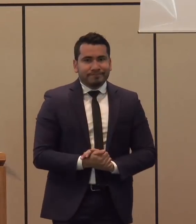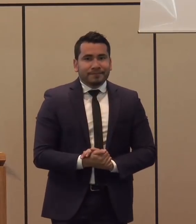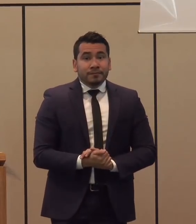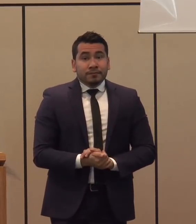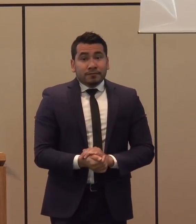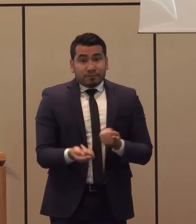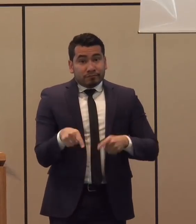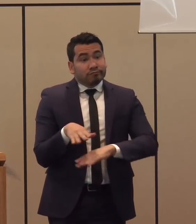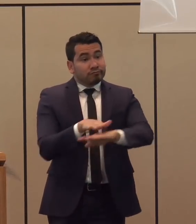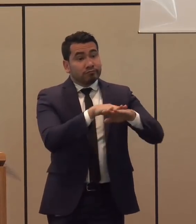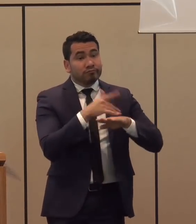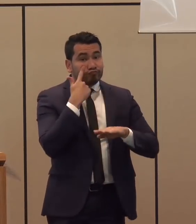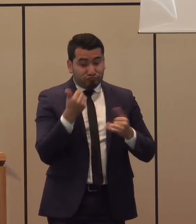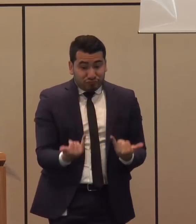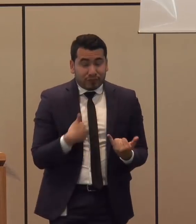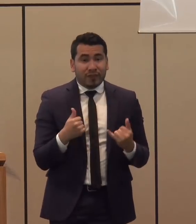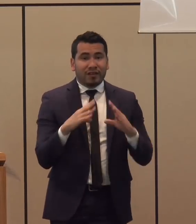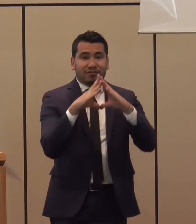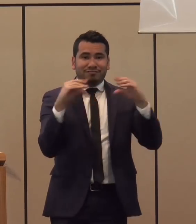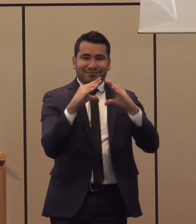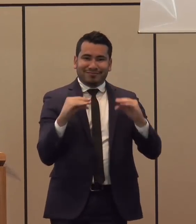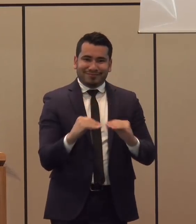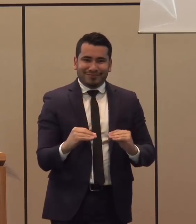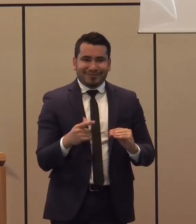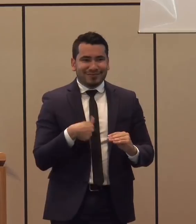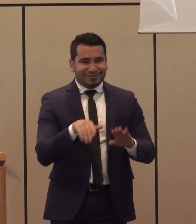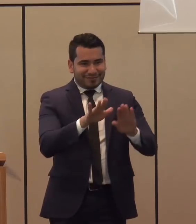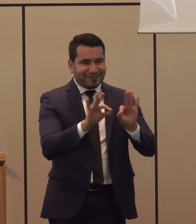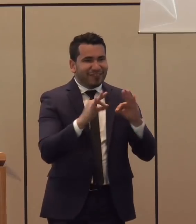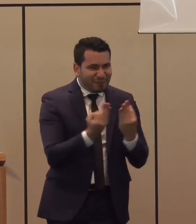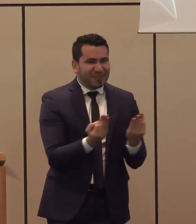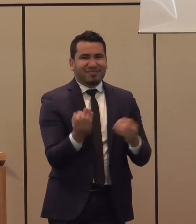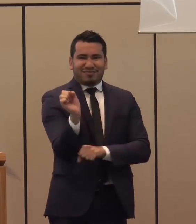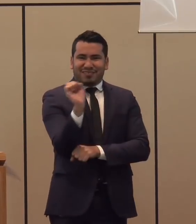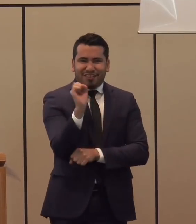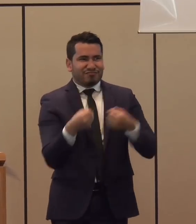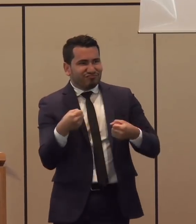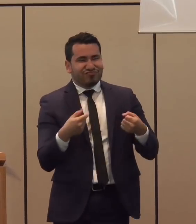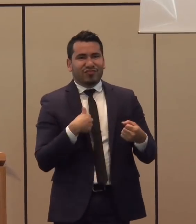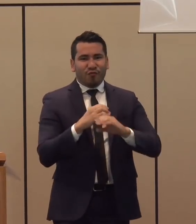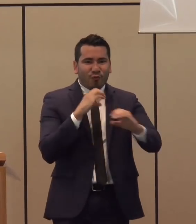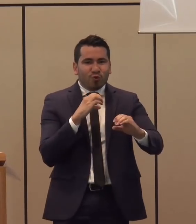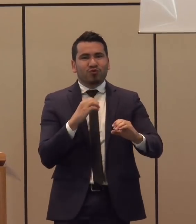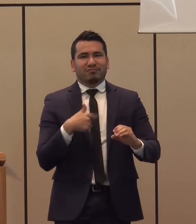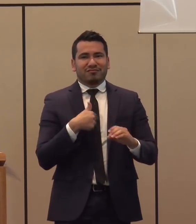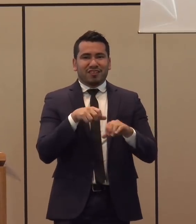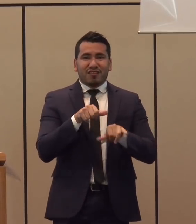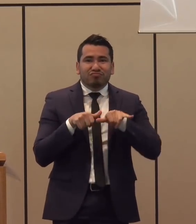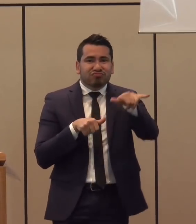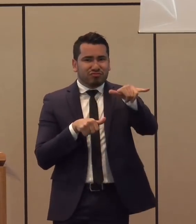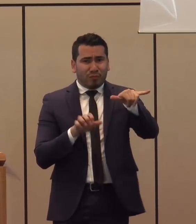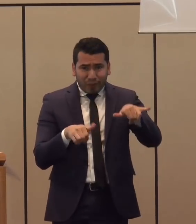cuando se hagan con sus familias en carro en bus en avión vayan y conozcan estos municipios